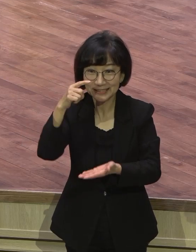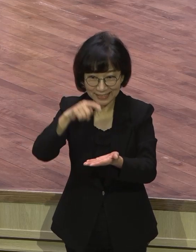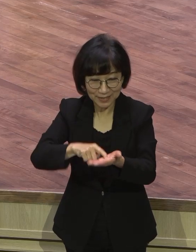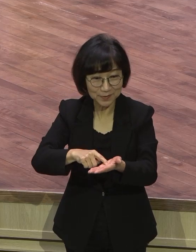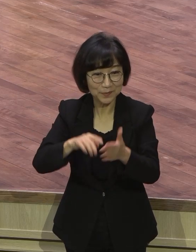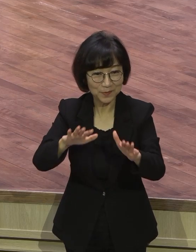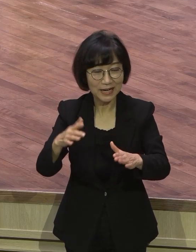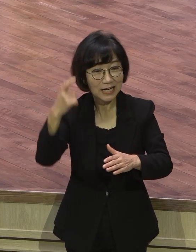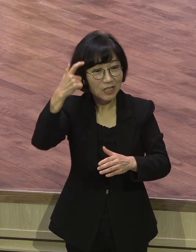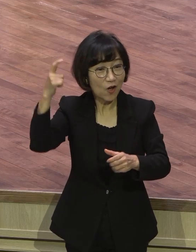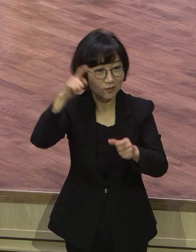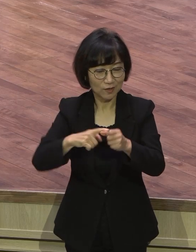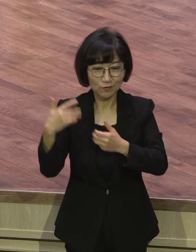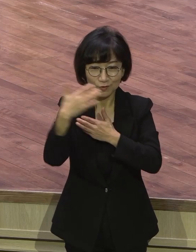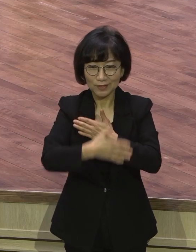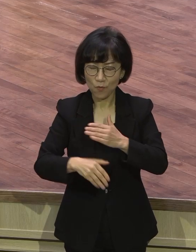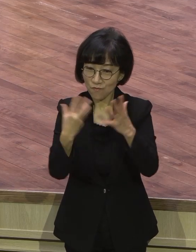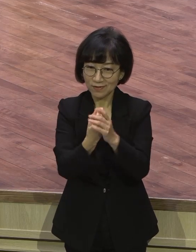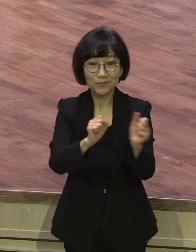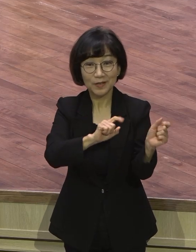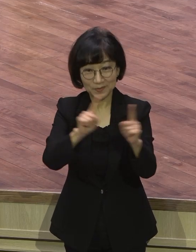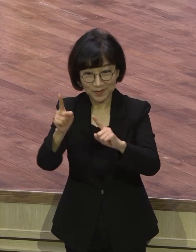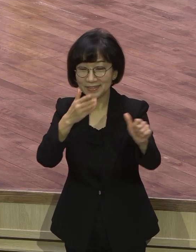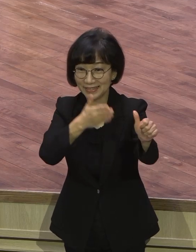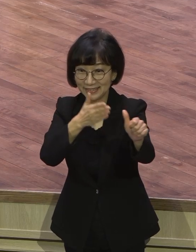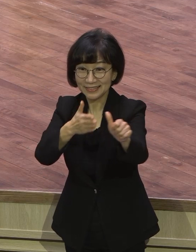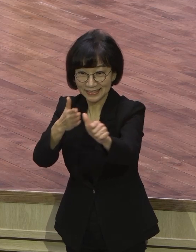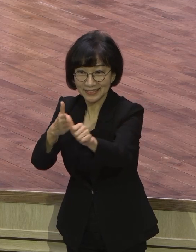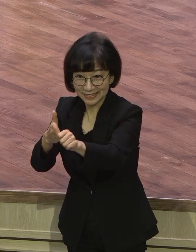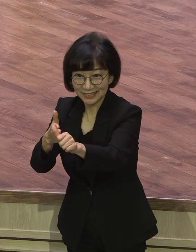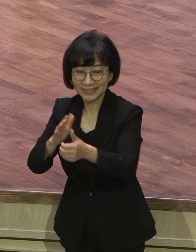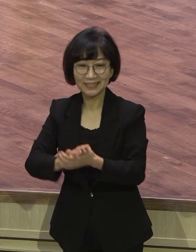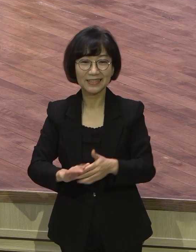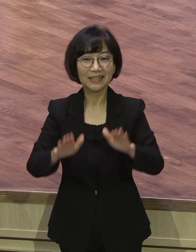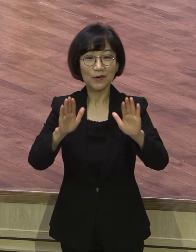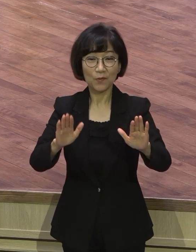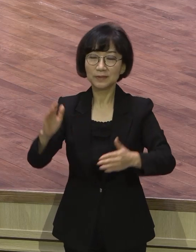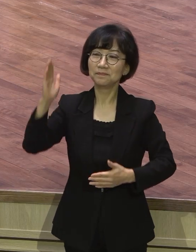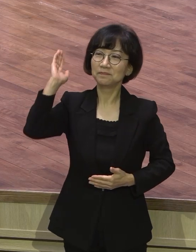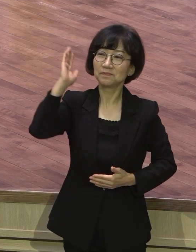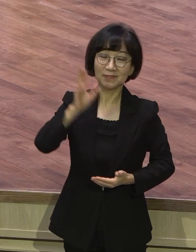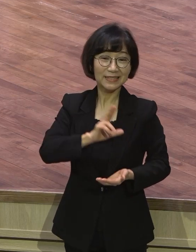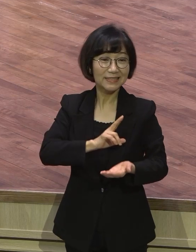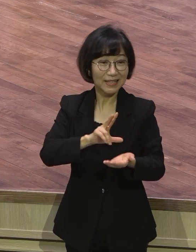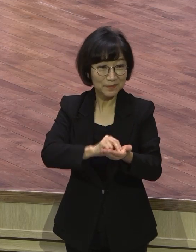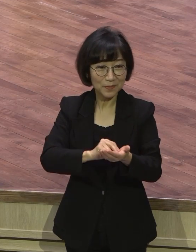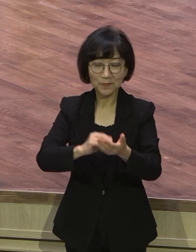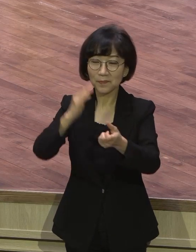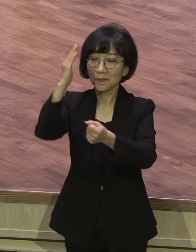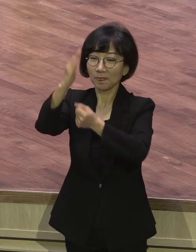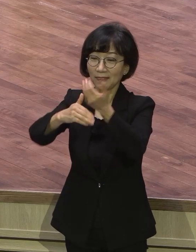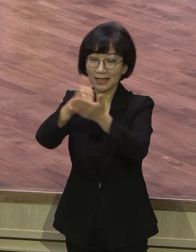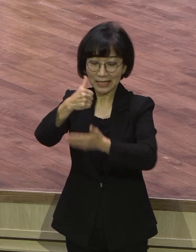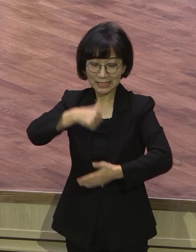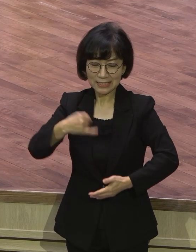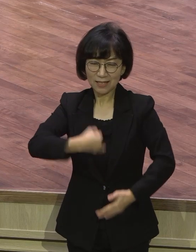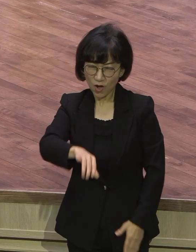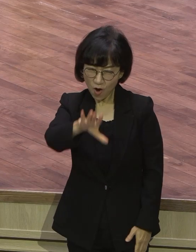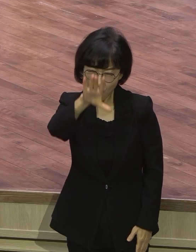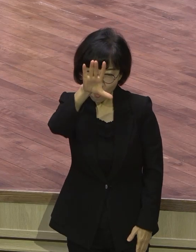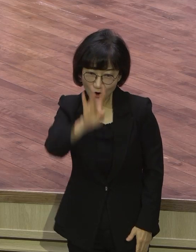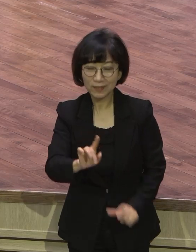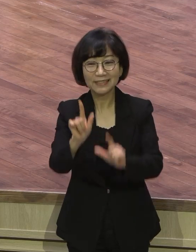영육관에 회복되는 시간되기 바랍니다. 이것들은 말씀 가지고 하나님의 자녀다운 삶이란